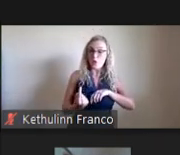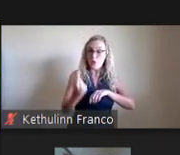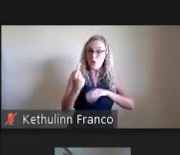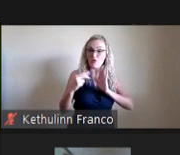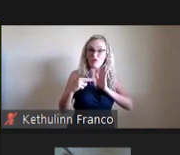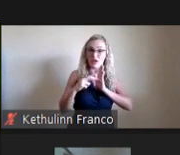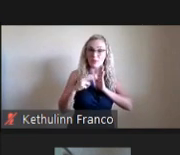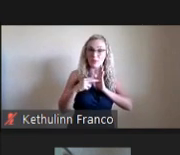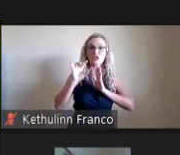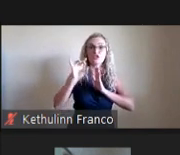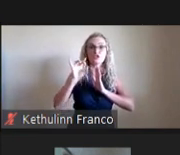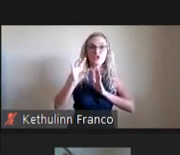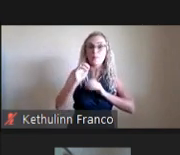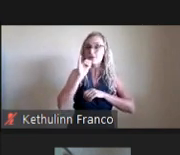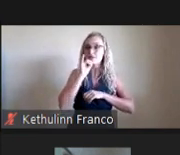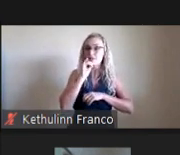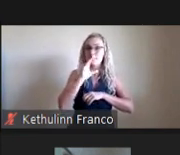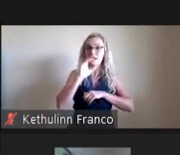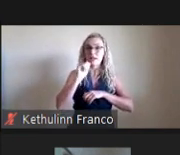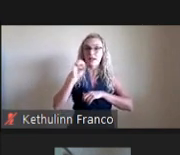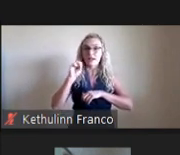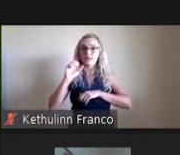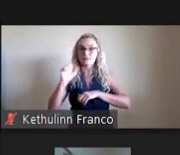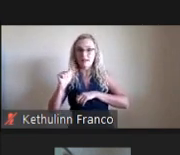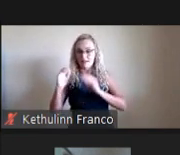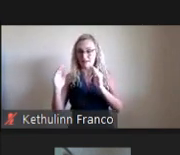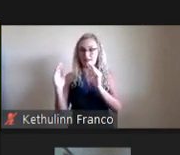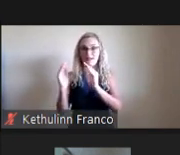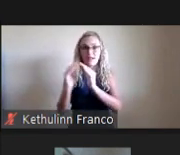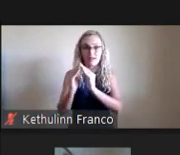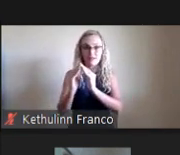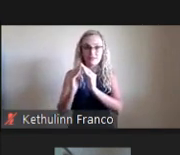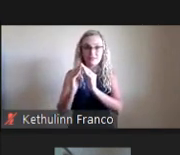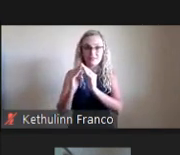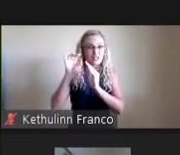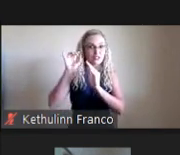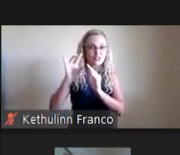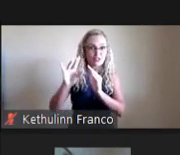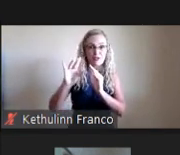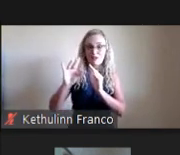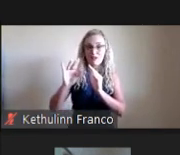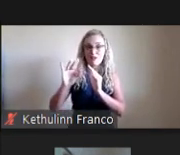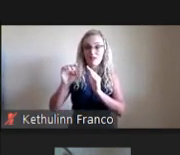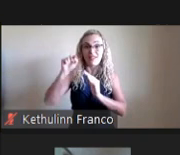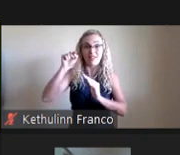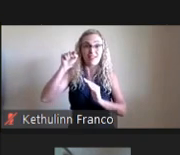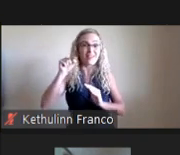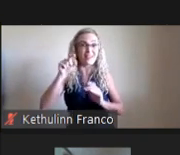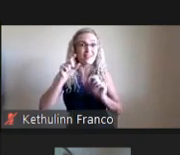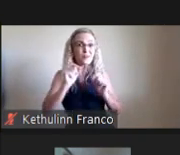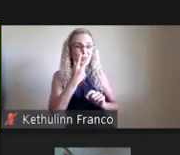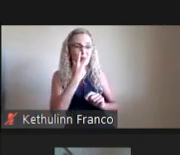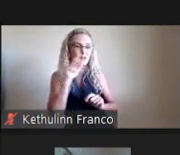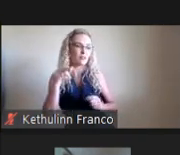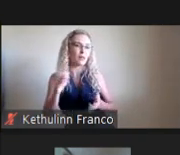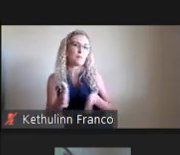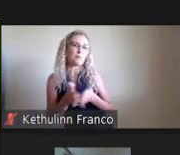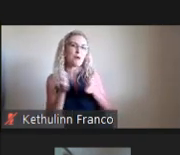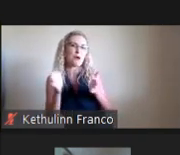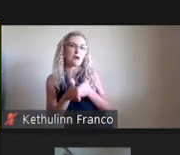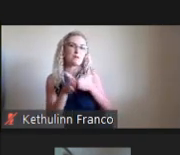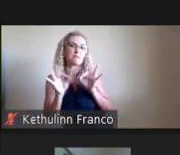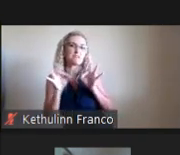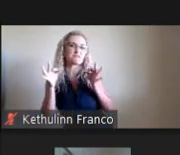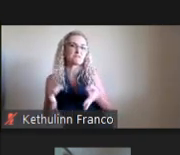ele não é pobre de escrita. Ele só não consegue escrever porque não deram esse subsídio para ele, né, essas